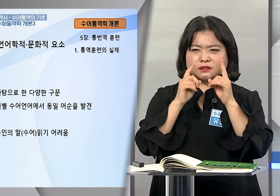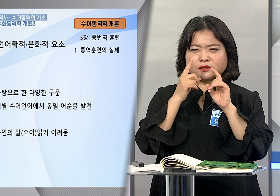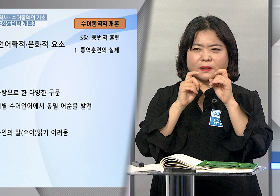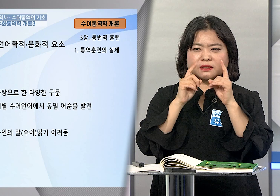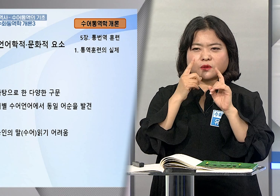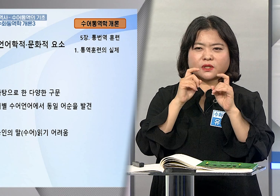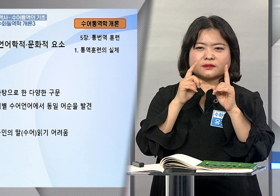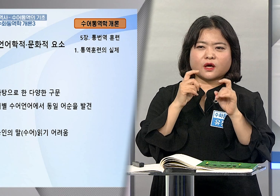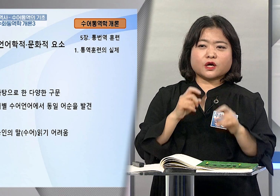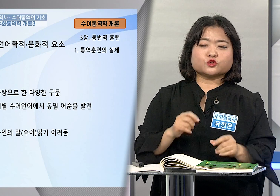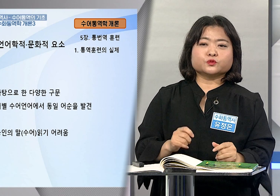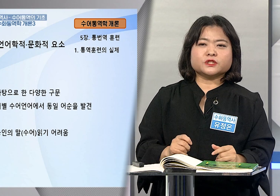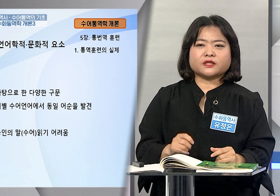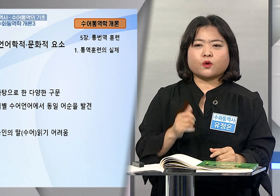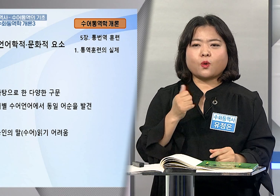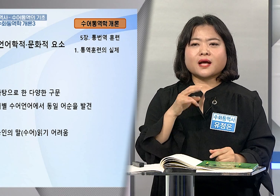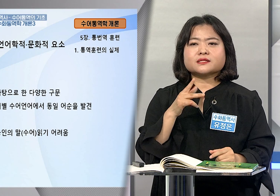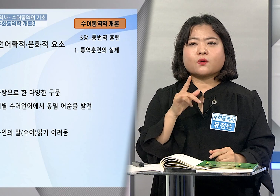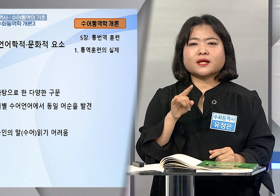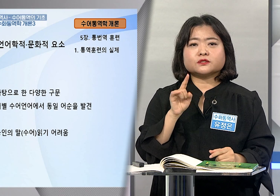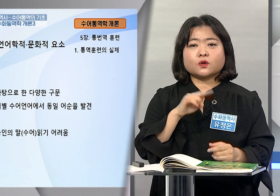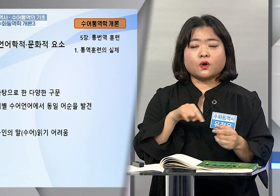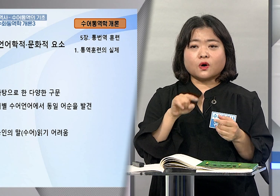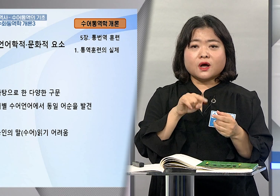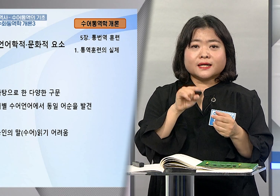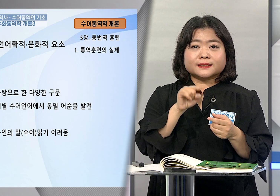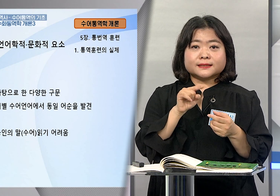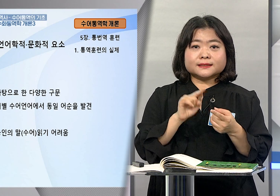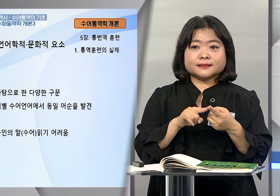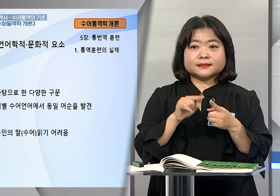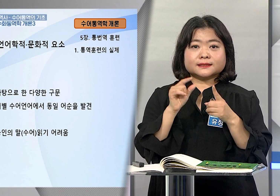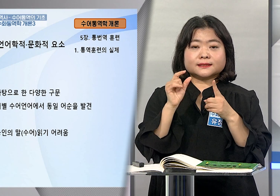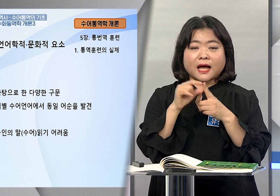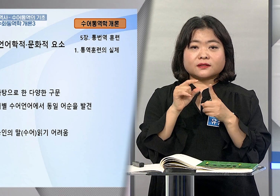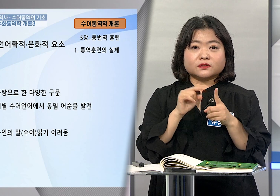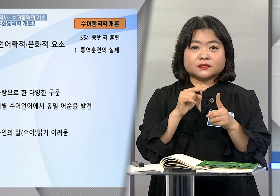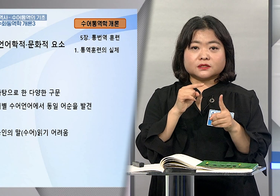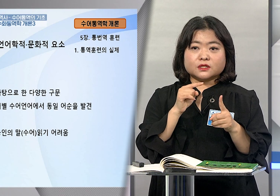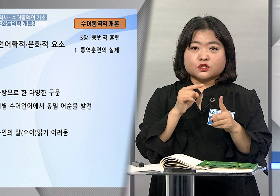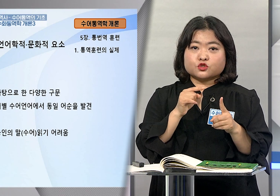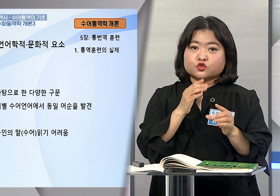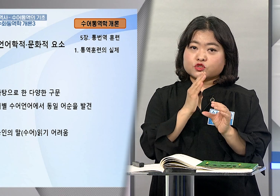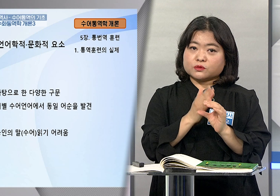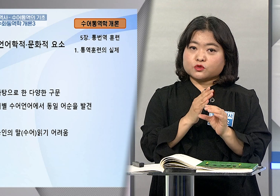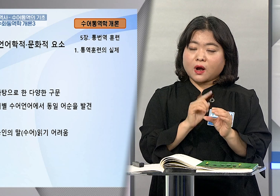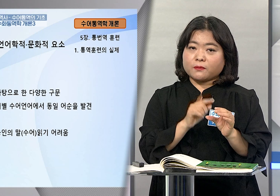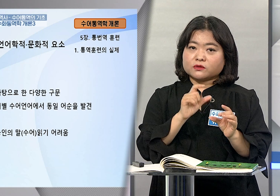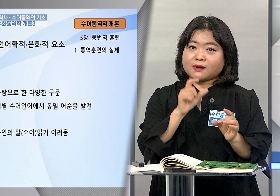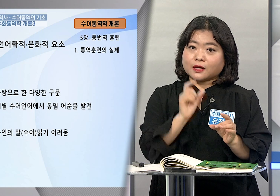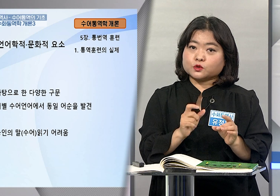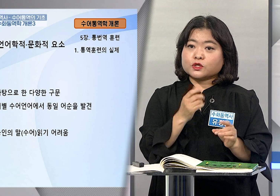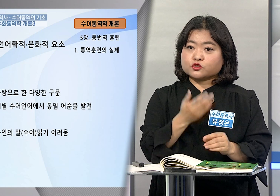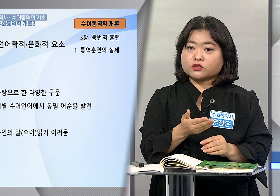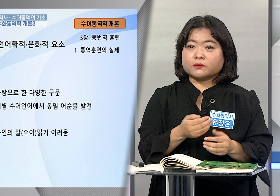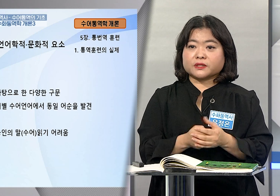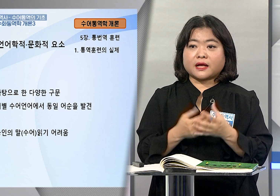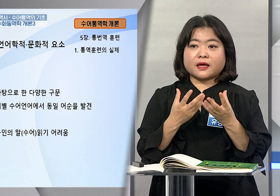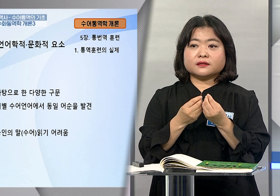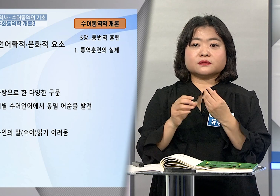비수지를 바탕으로 한 다양한 구문인데요. 화제화는요. 그 단어를 중심으로 한 번 더 강조해 주는 겁니다. 예를